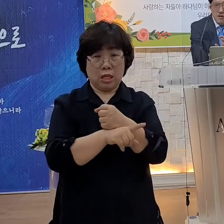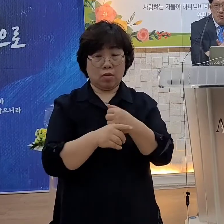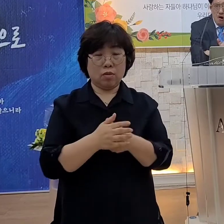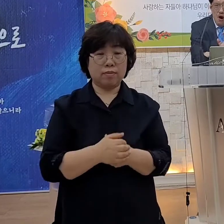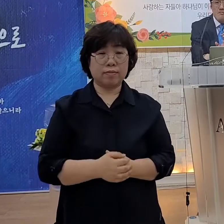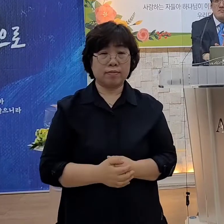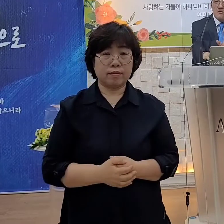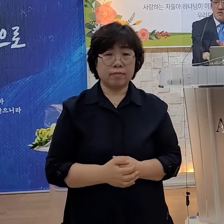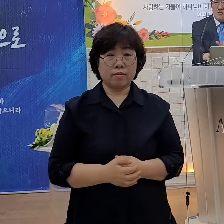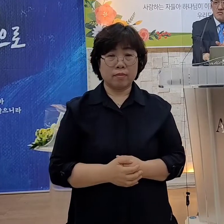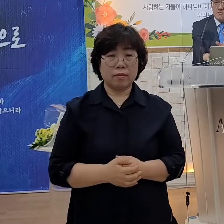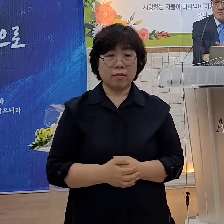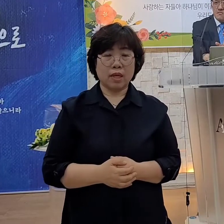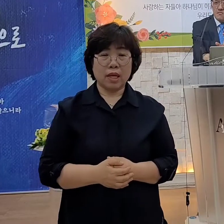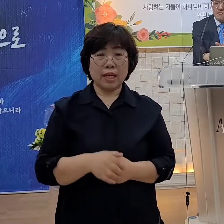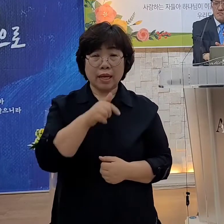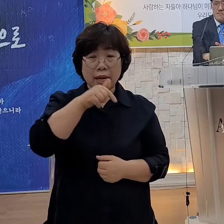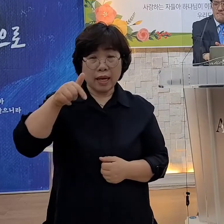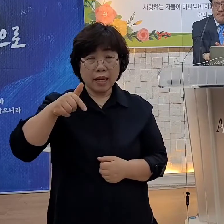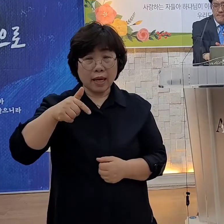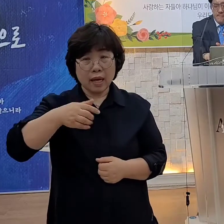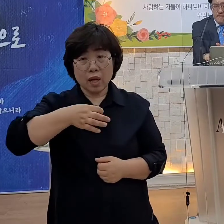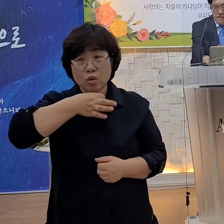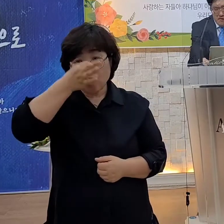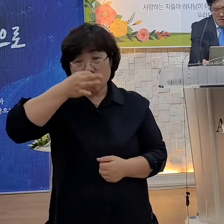된다고요? 화음을 맞춰야 돼요.